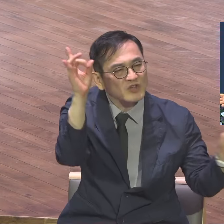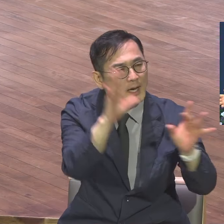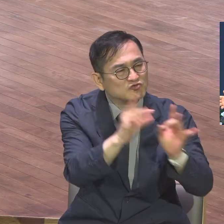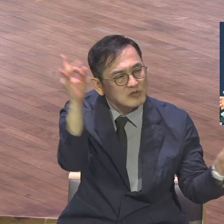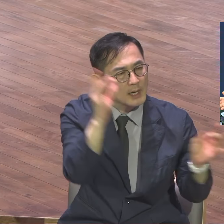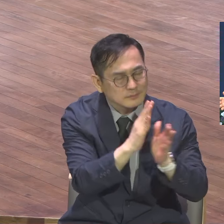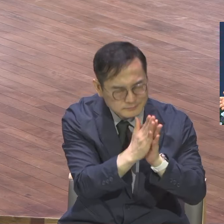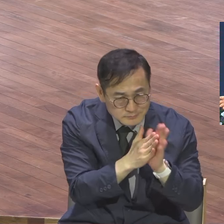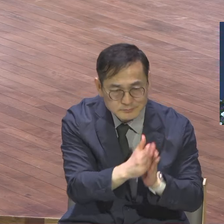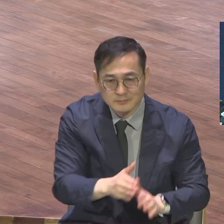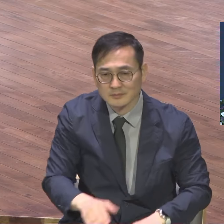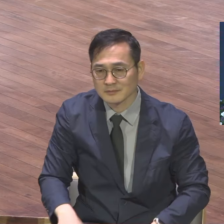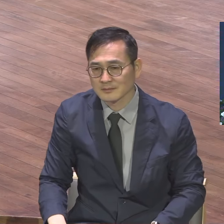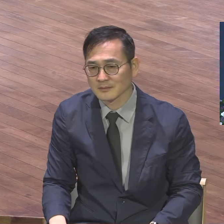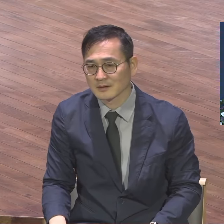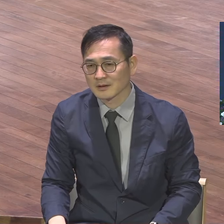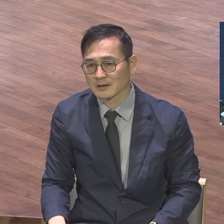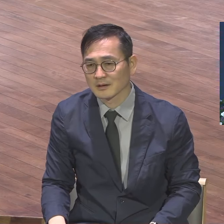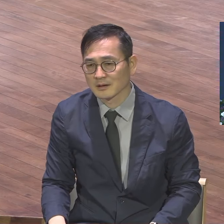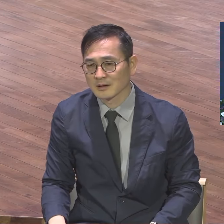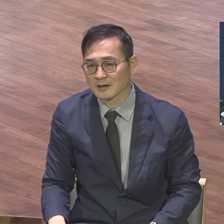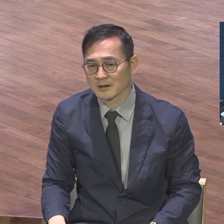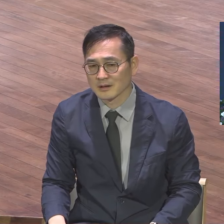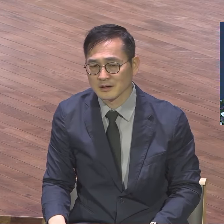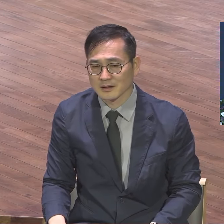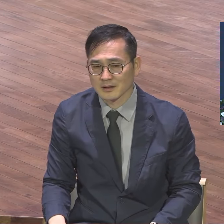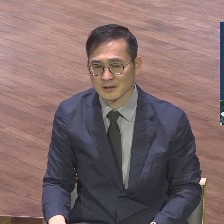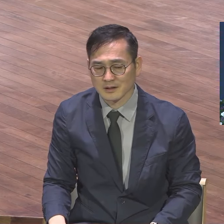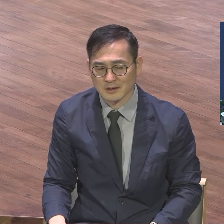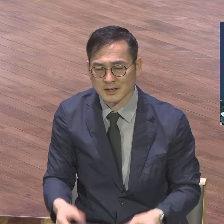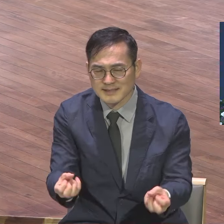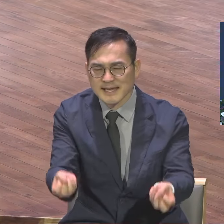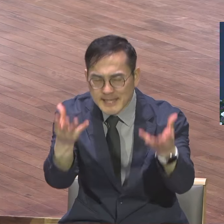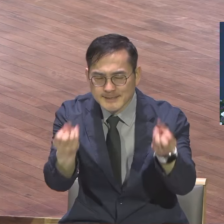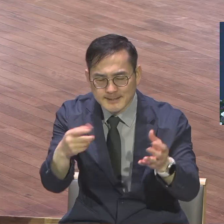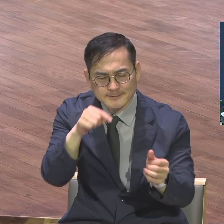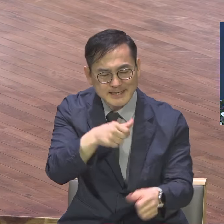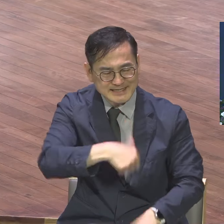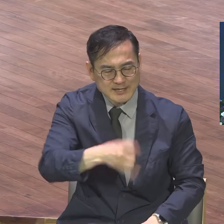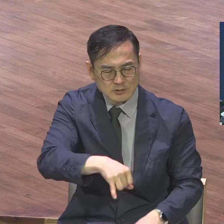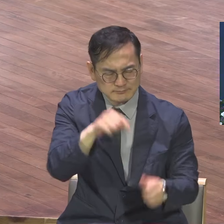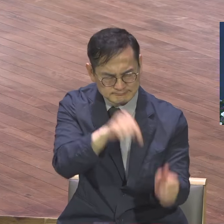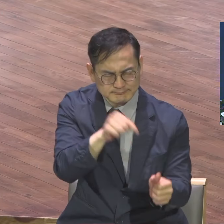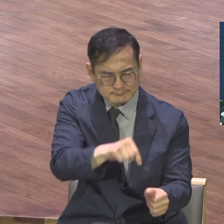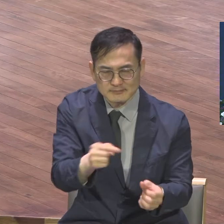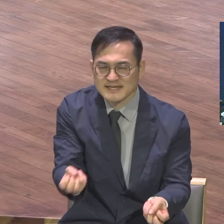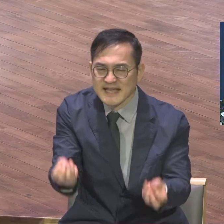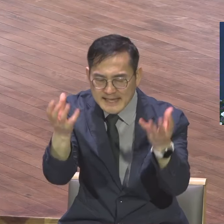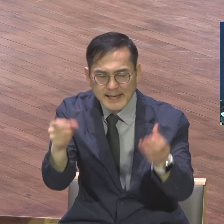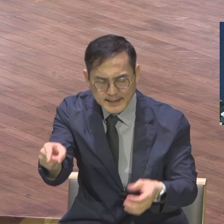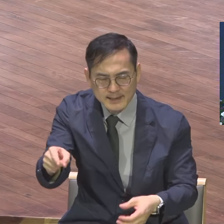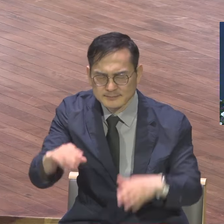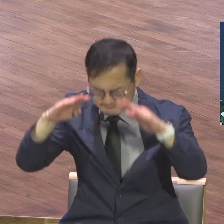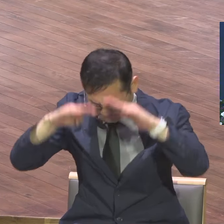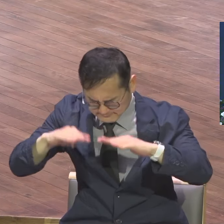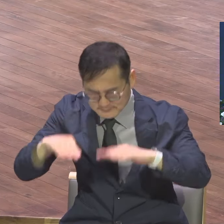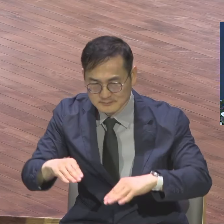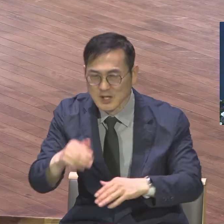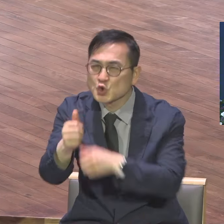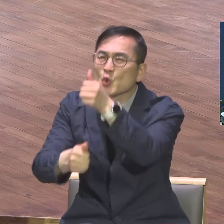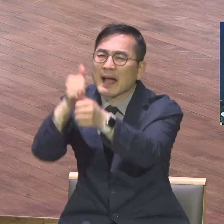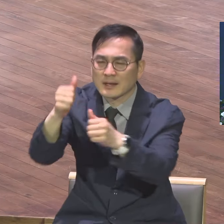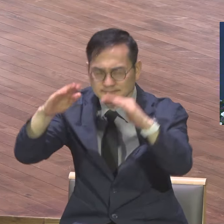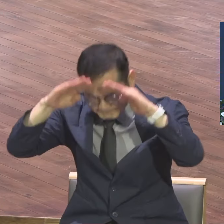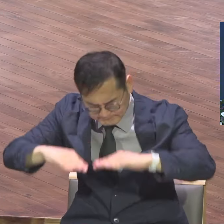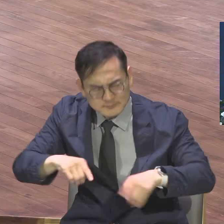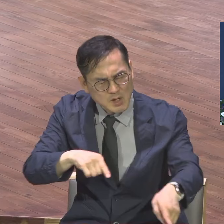멸망길. 본인만 가면 될 텐데 제사 지내라. 자식들의 효도해야 된다. 이 귀신